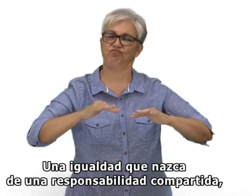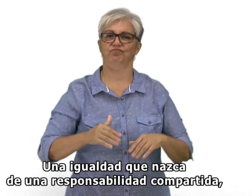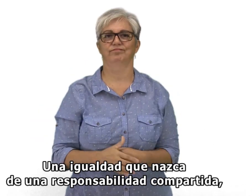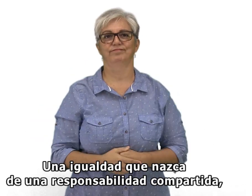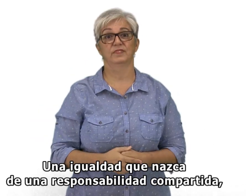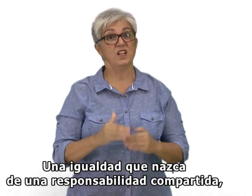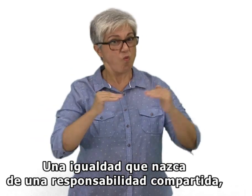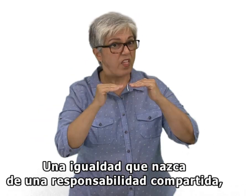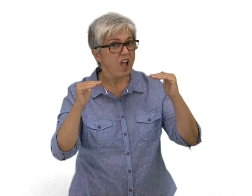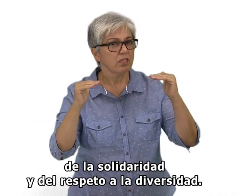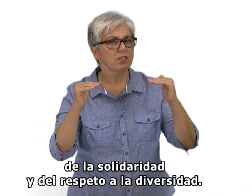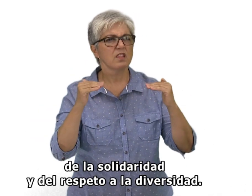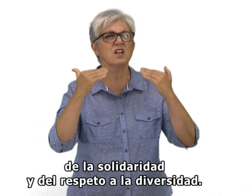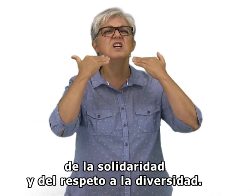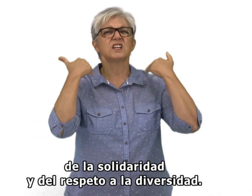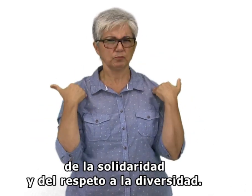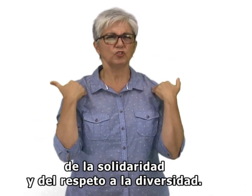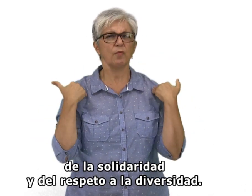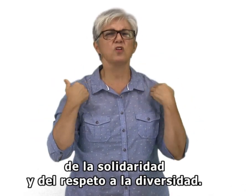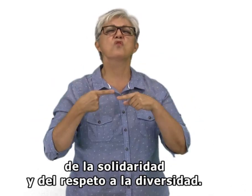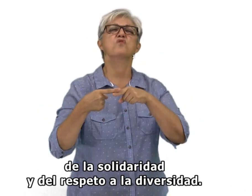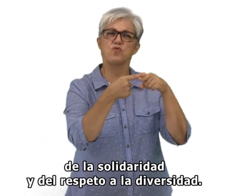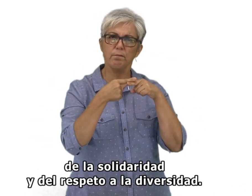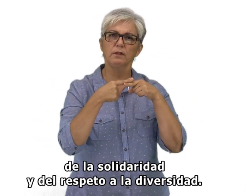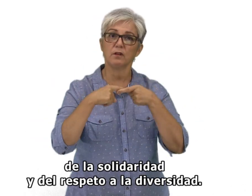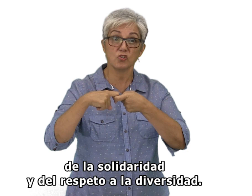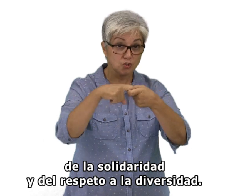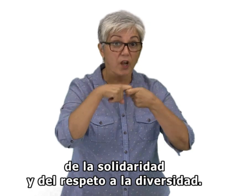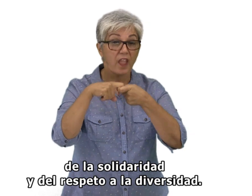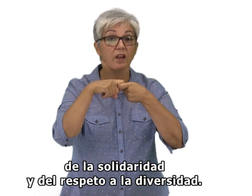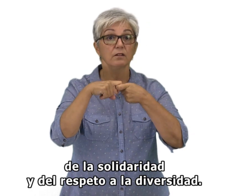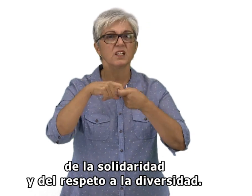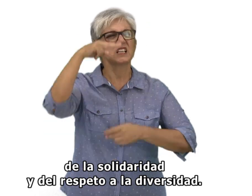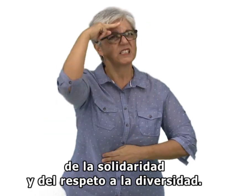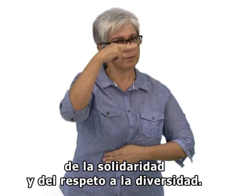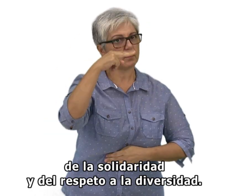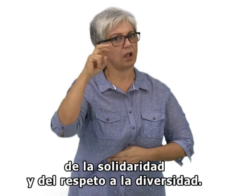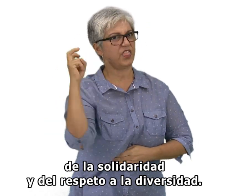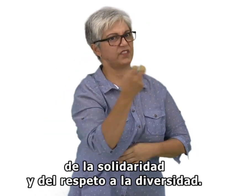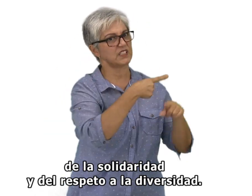responsabilidad compartida, de la solidaridad y del respeto a la diversidad.